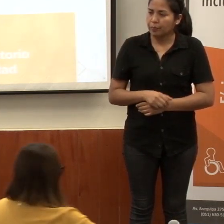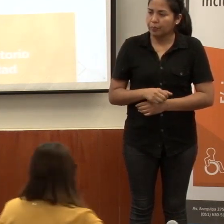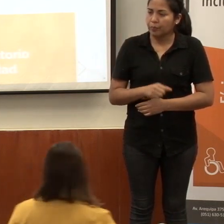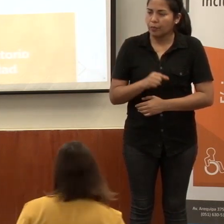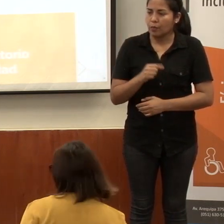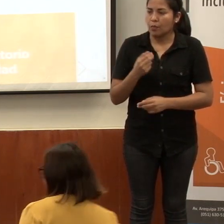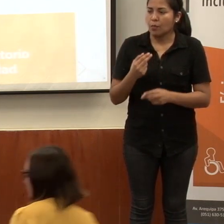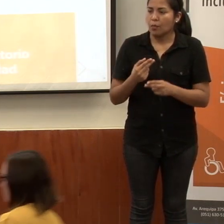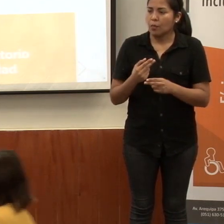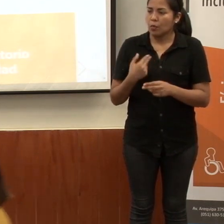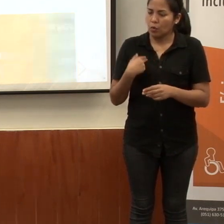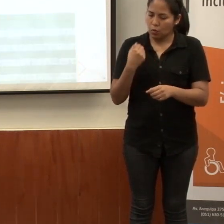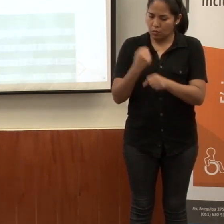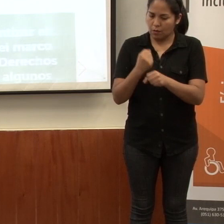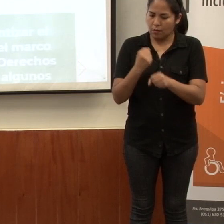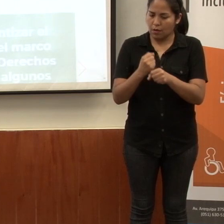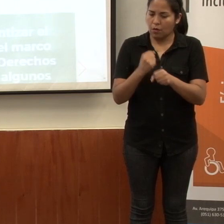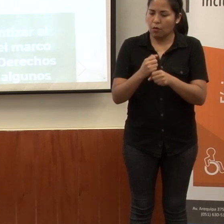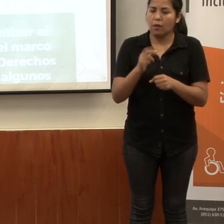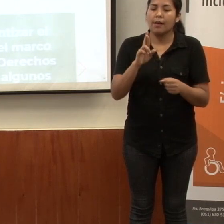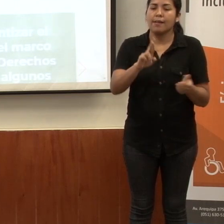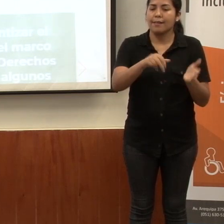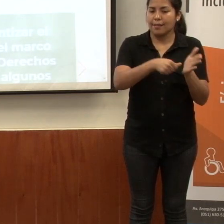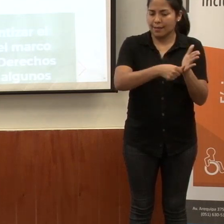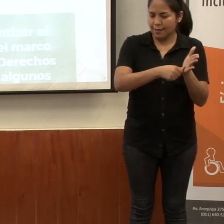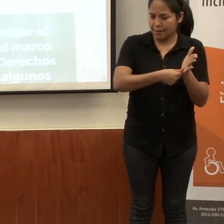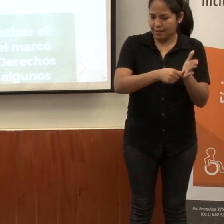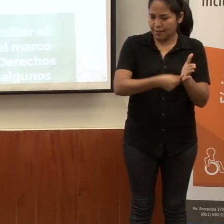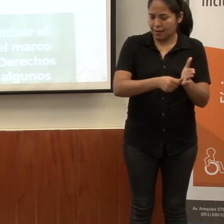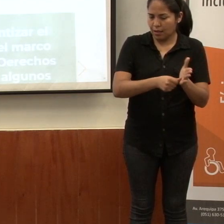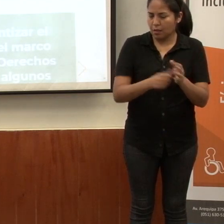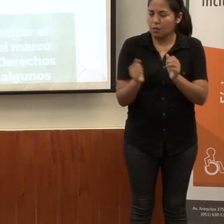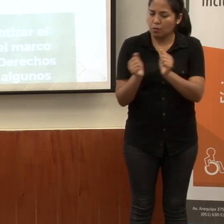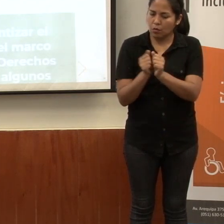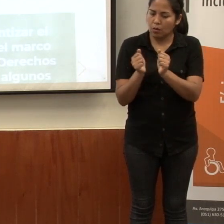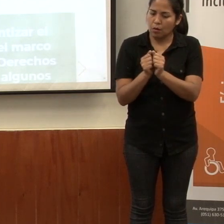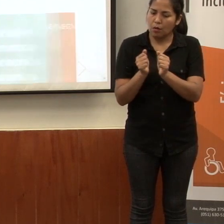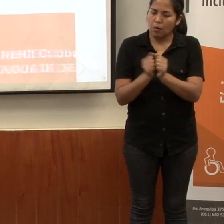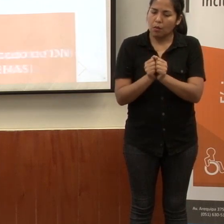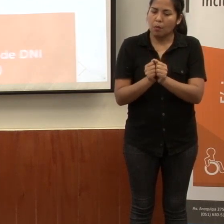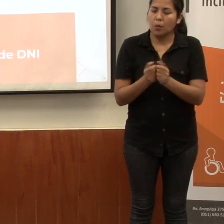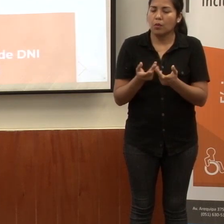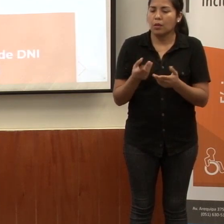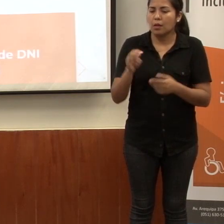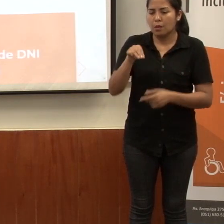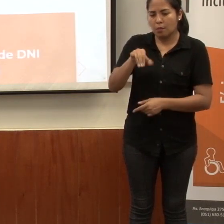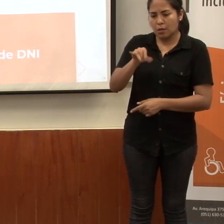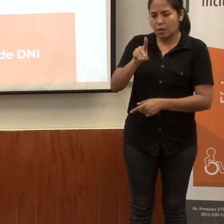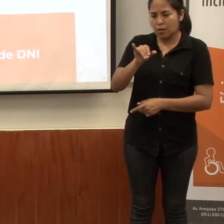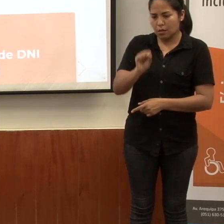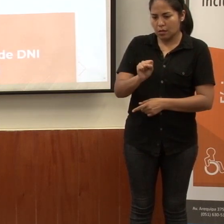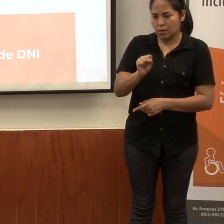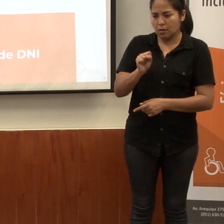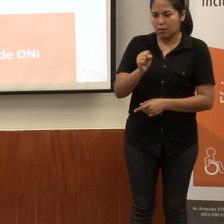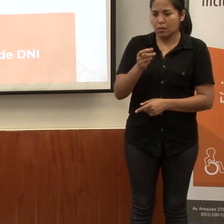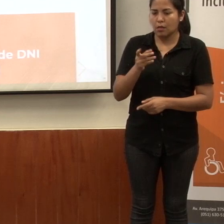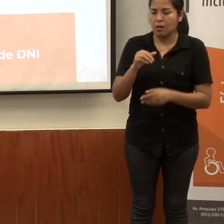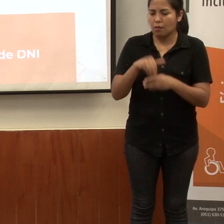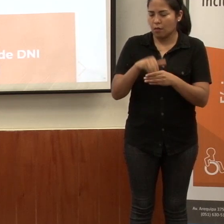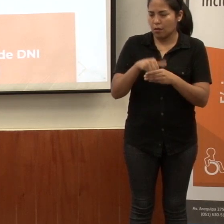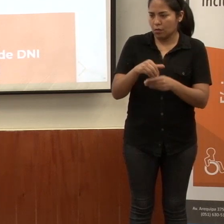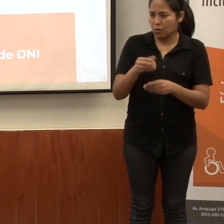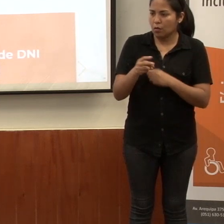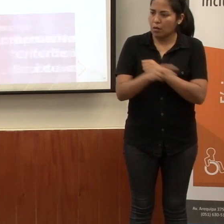Mi nombre es Pablo Concha, trabajo en RENIEC. Estamos viendo un tema con MIDIS, Pensión 65, con el Banco de la Nación,